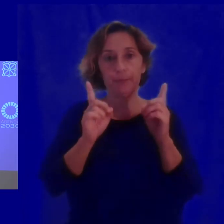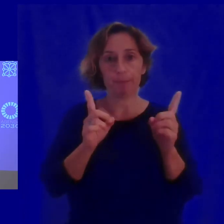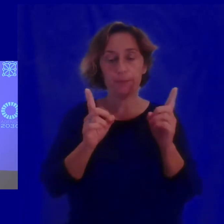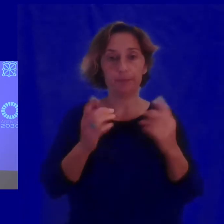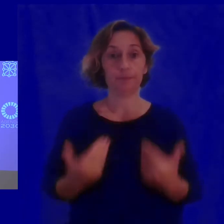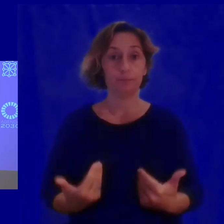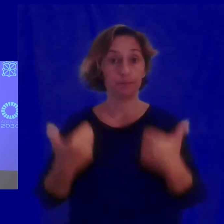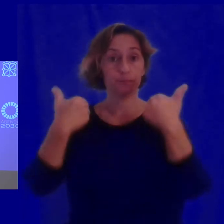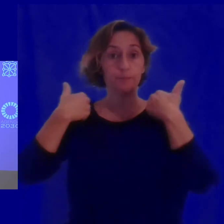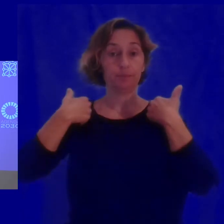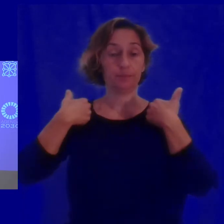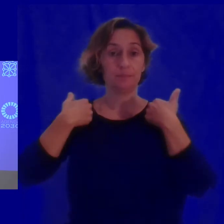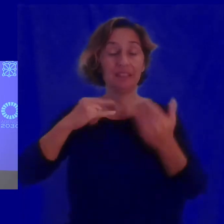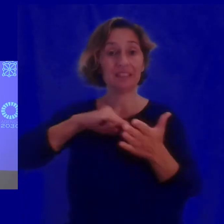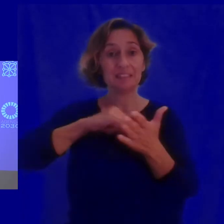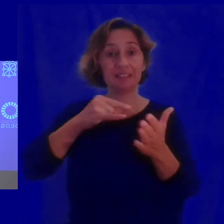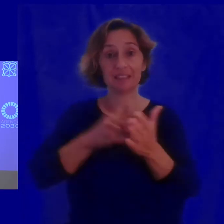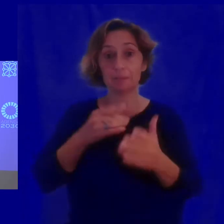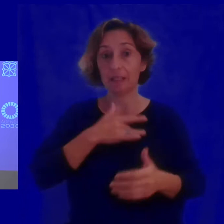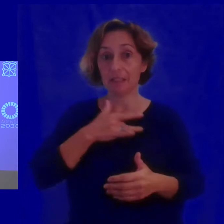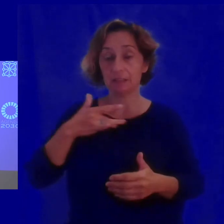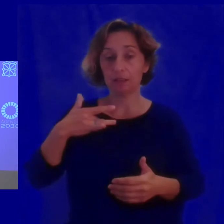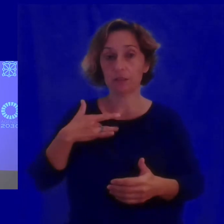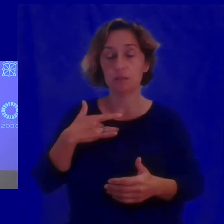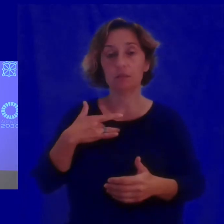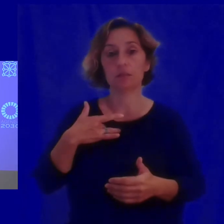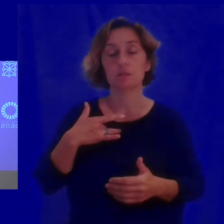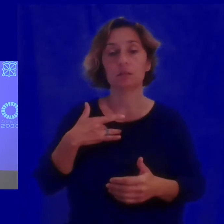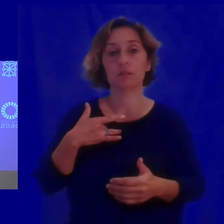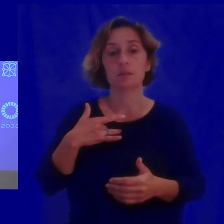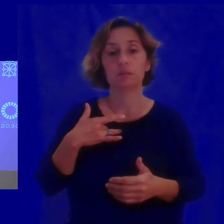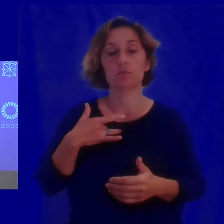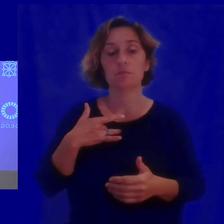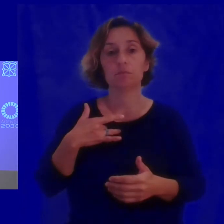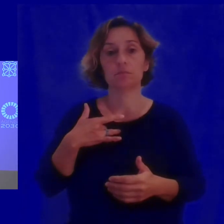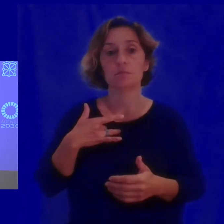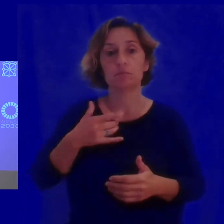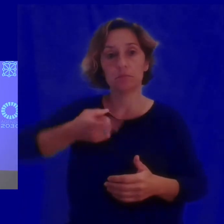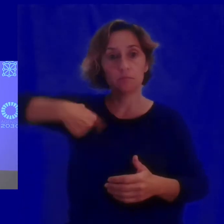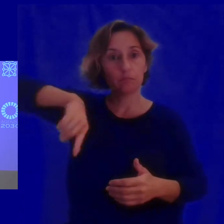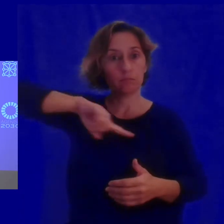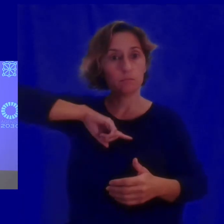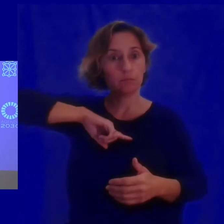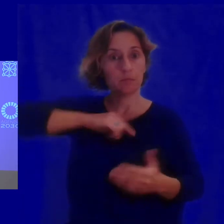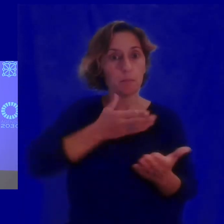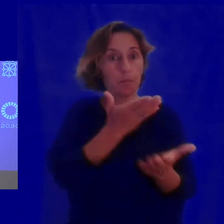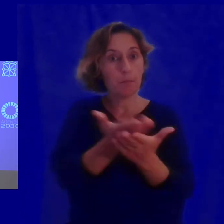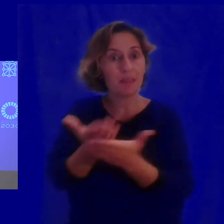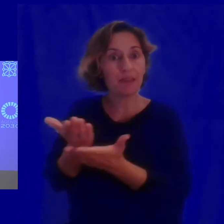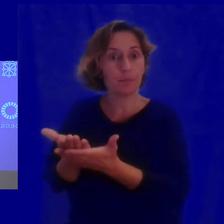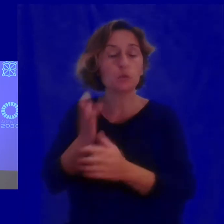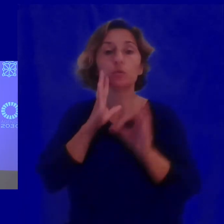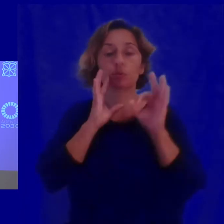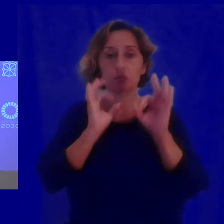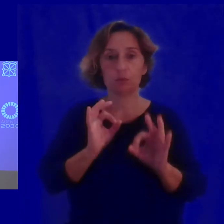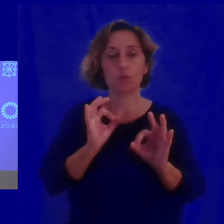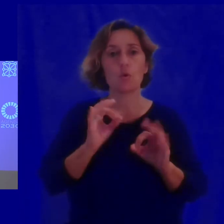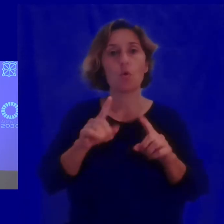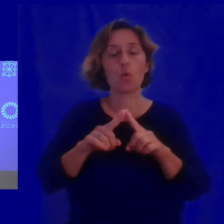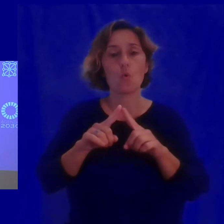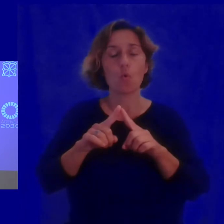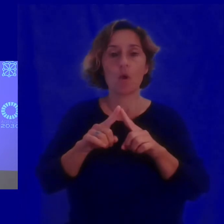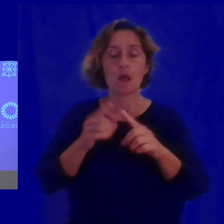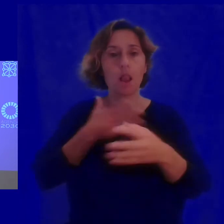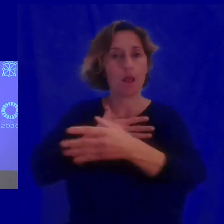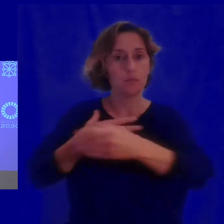sistema sanitario, creo que toca hacer lo que estamos pidiendo nosotros mismos, que es un ejercicio de empatía, es